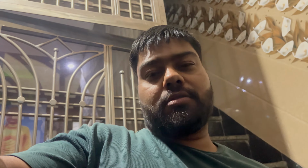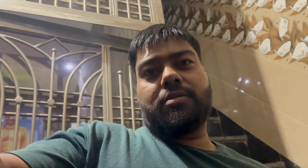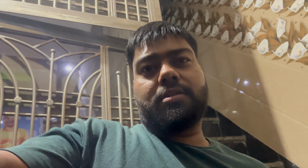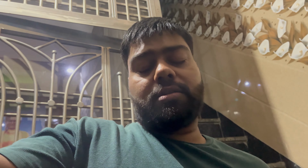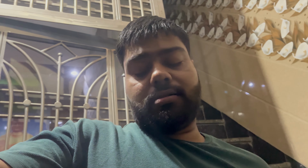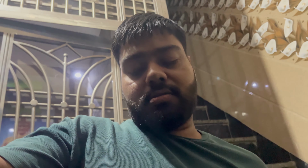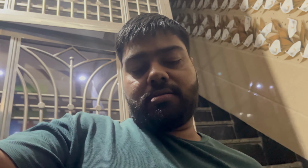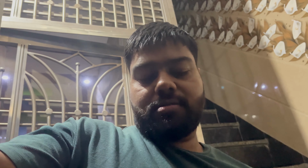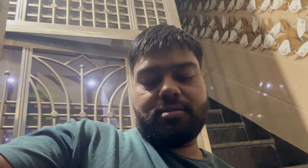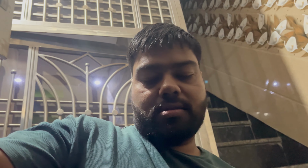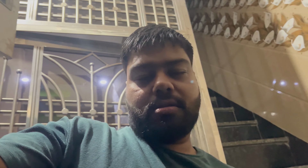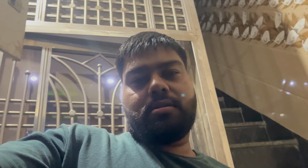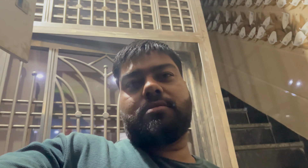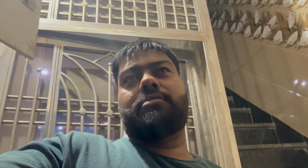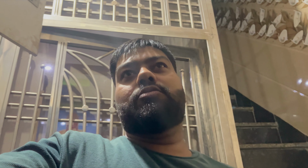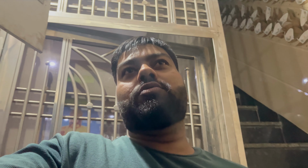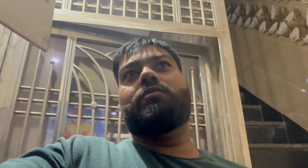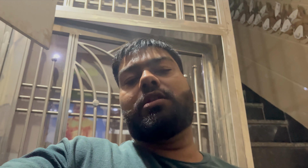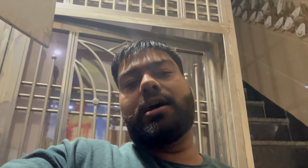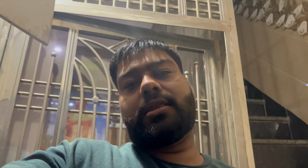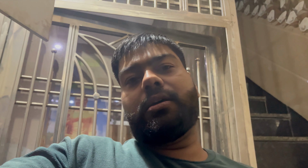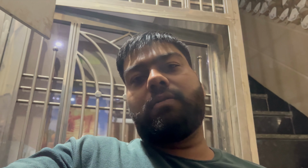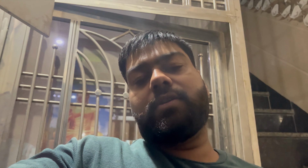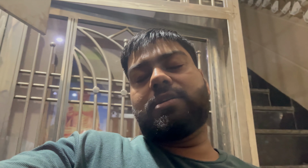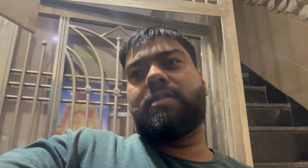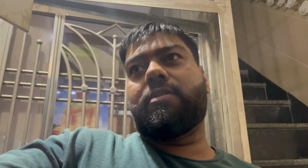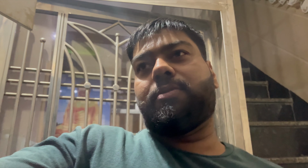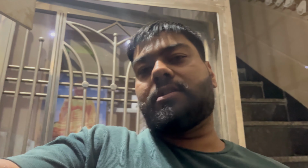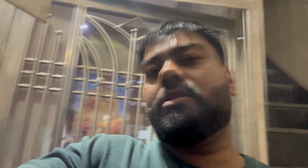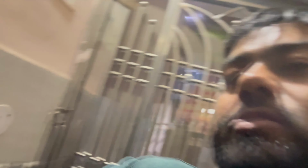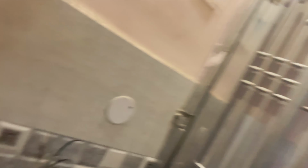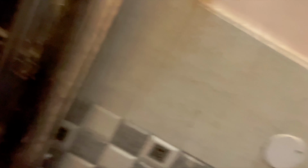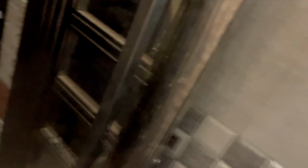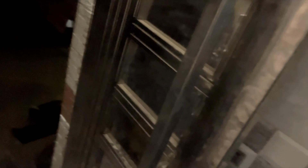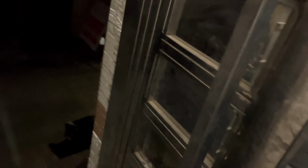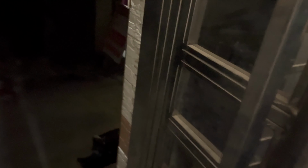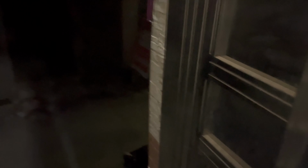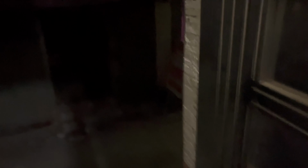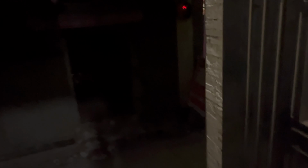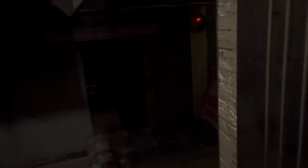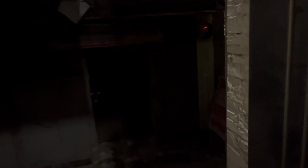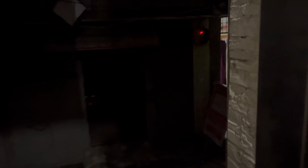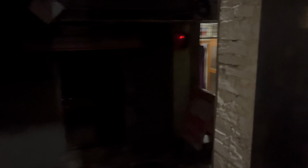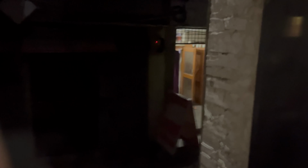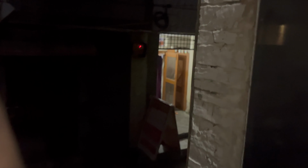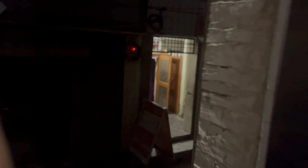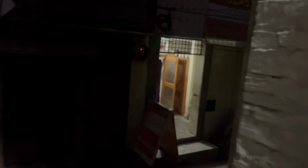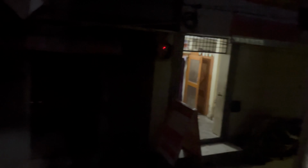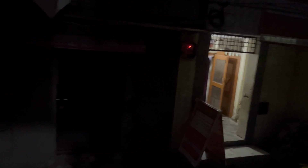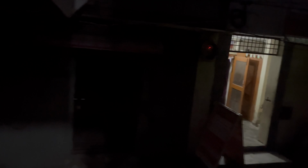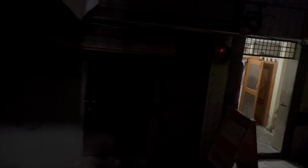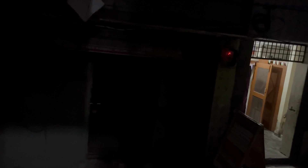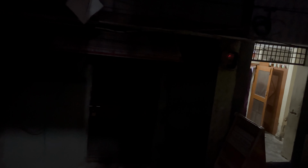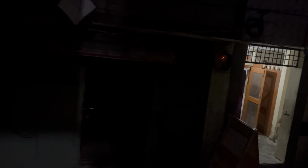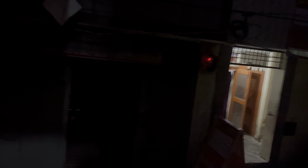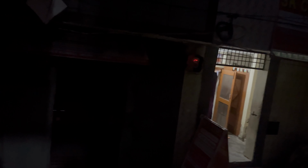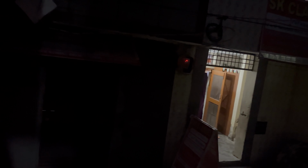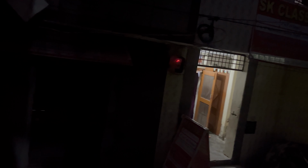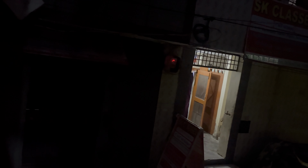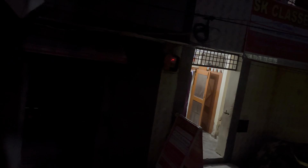सा दूध ले आते हैं, फिर चाय वाय पीते हैं। चलो भाई शाम हो गई है पूरी, अब होके